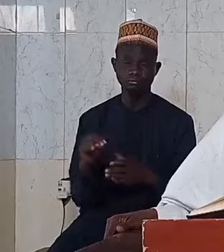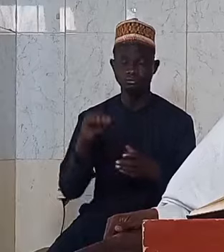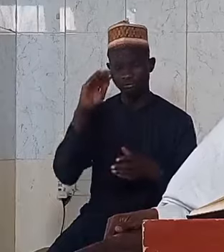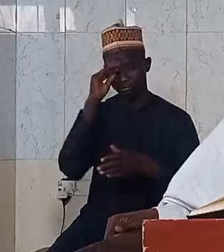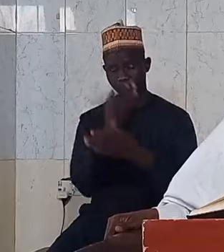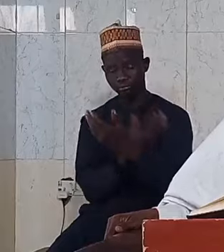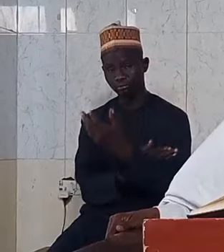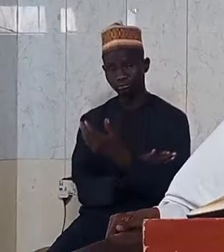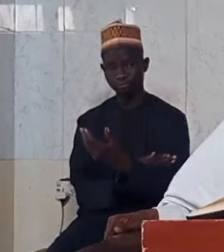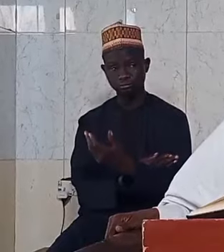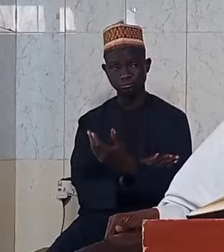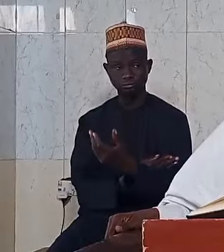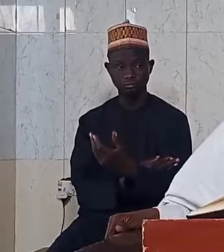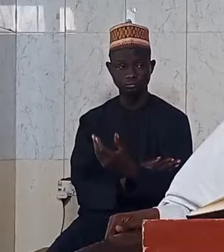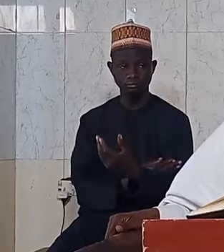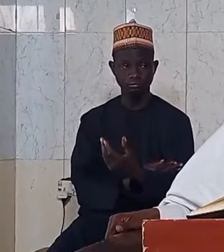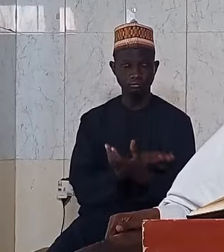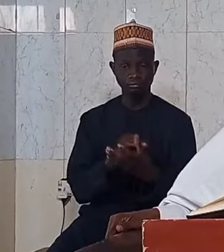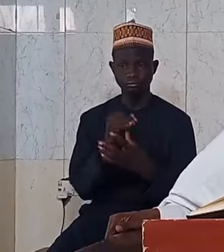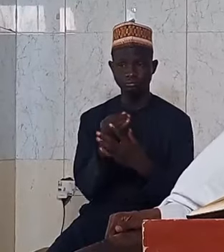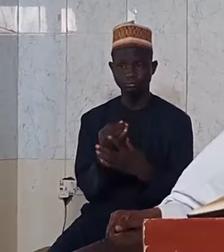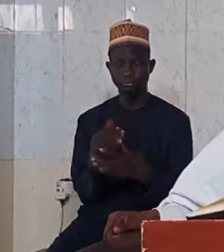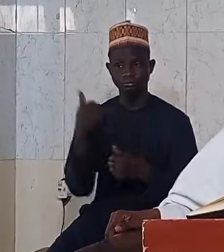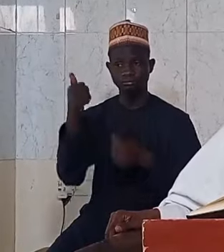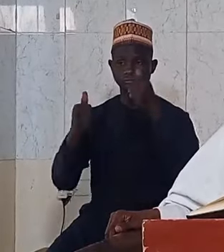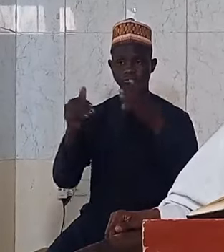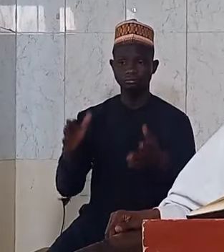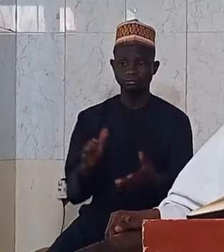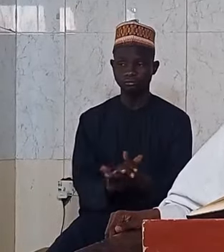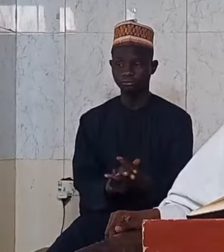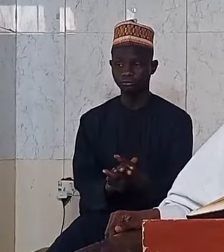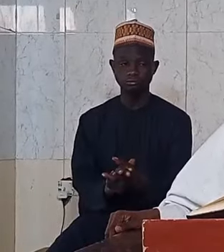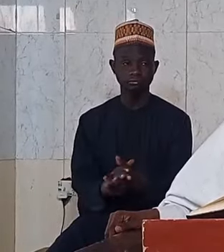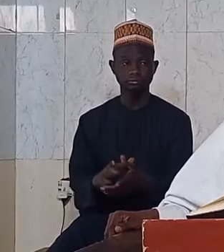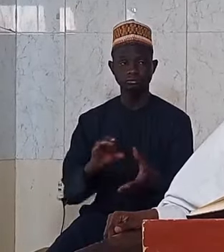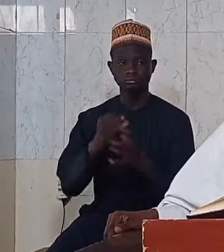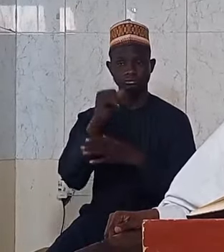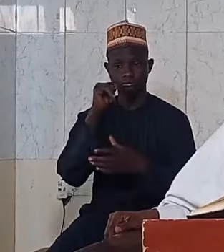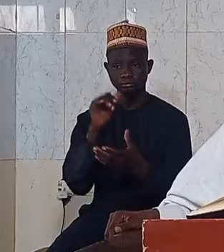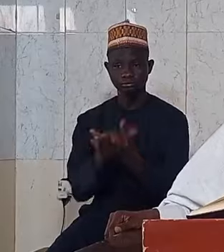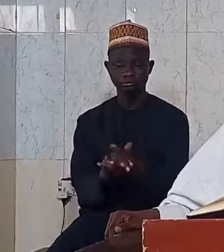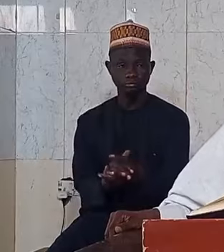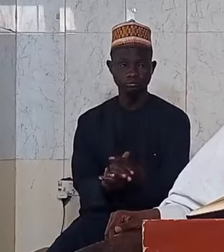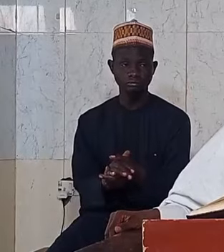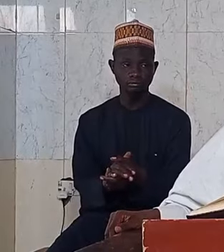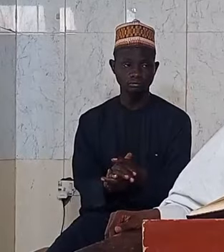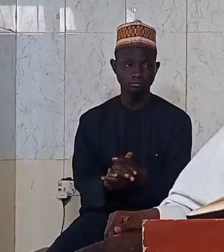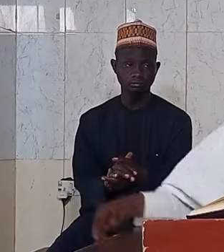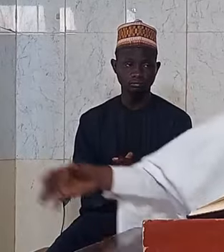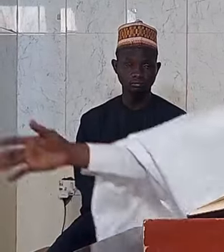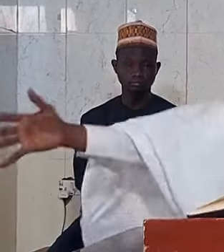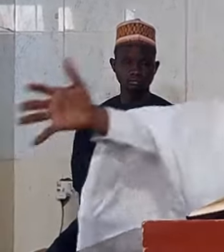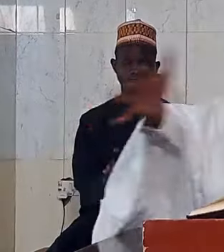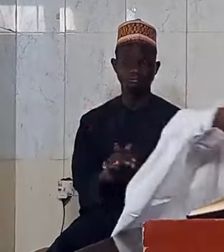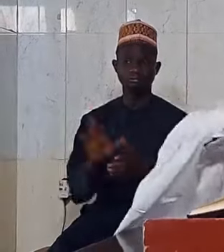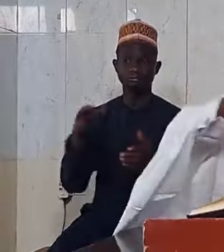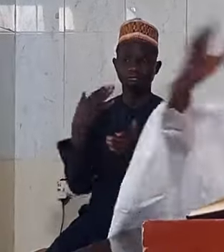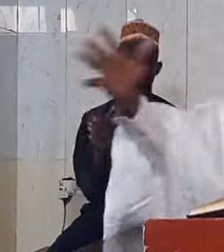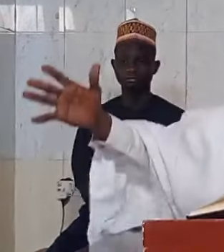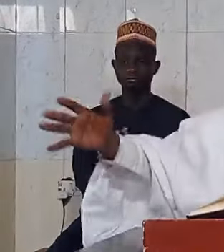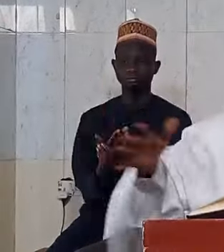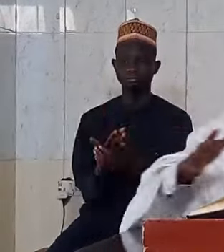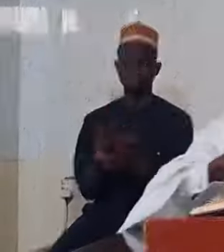dansa ko kuma direban sa ko matarsa yawa